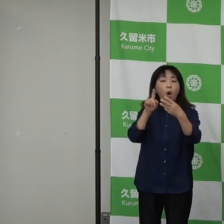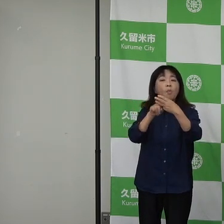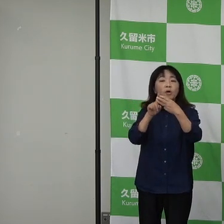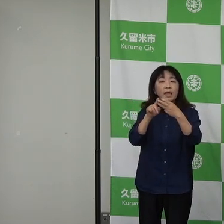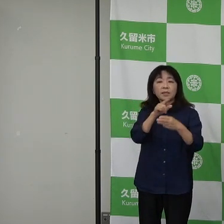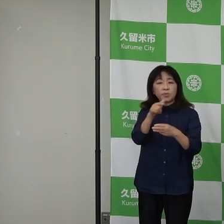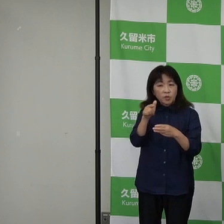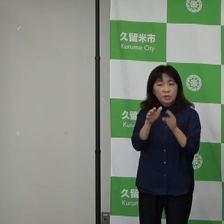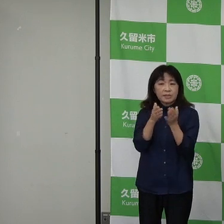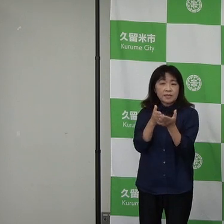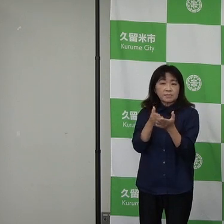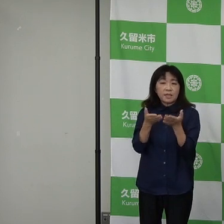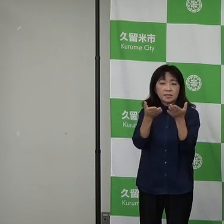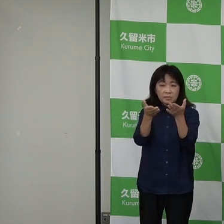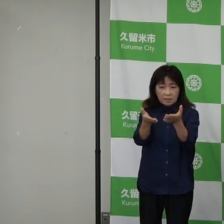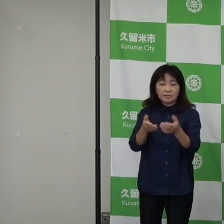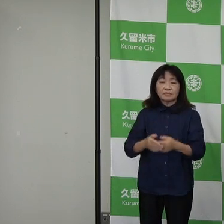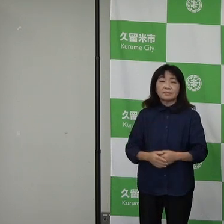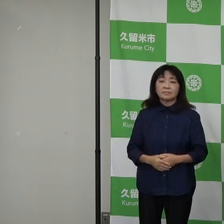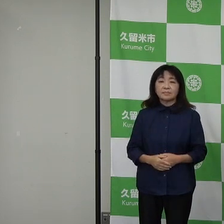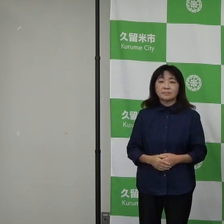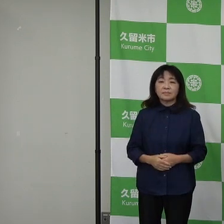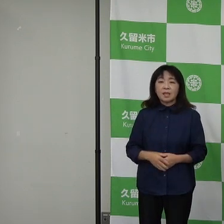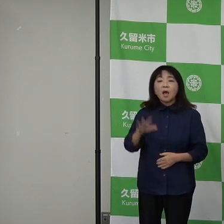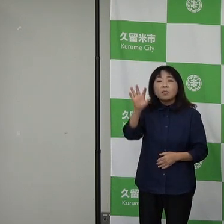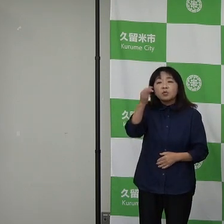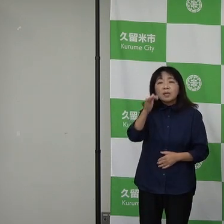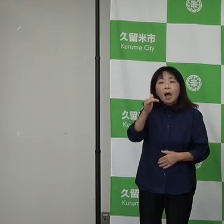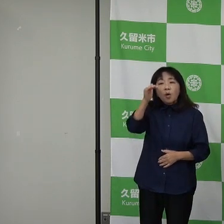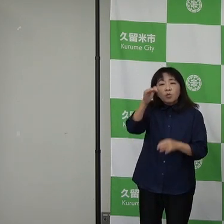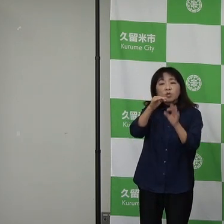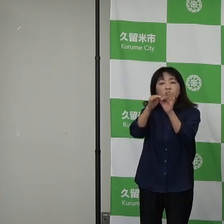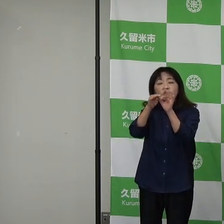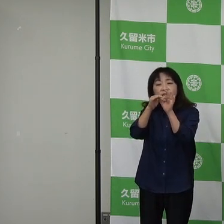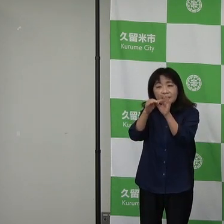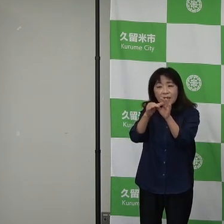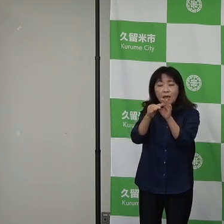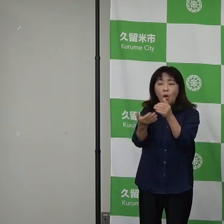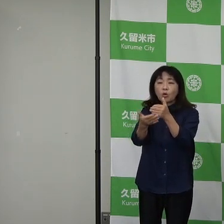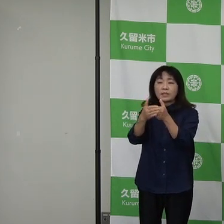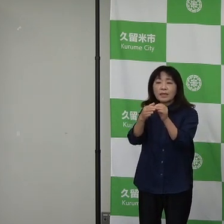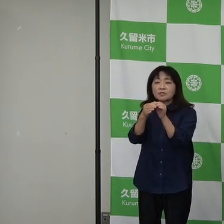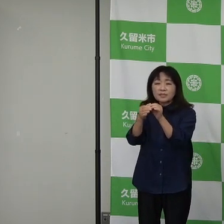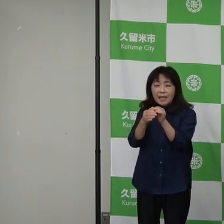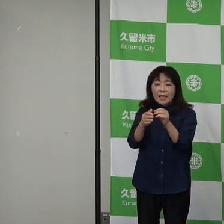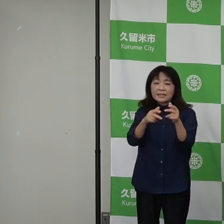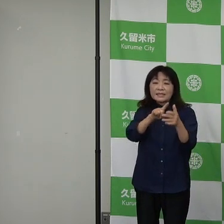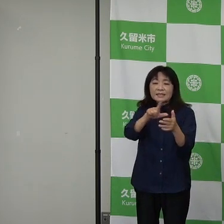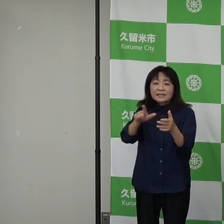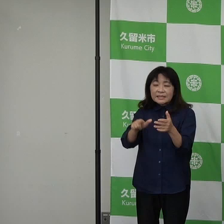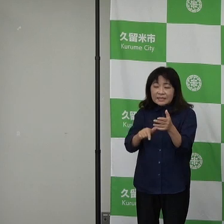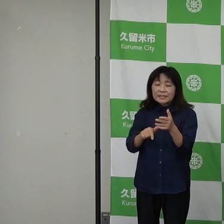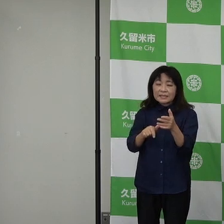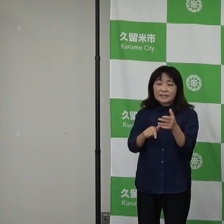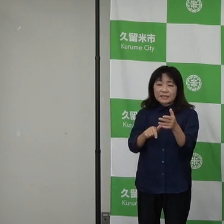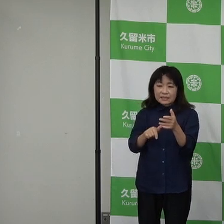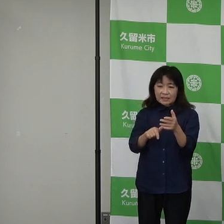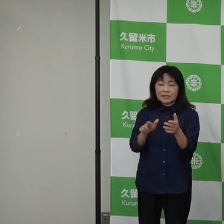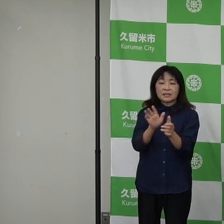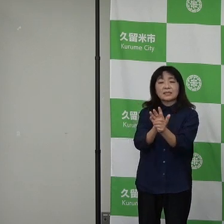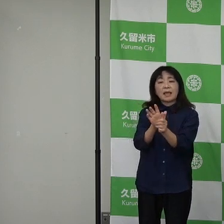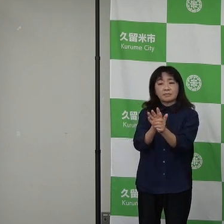ものをご説明申し上げます。物価高騰に伴う補正として地域商業支援事業を計上いたし